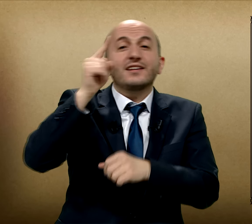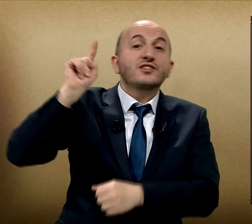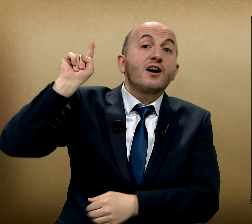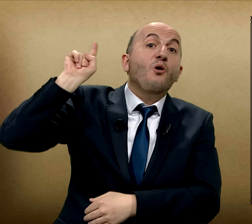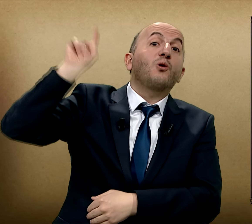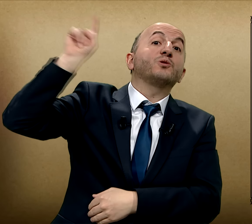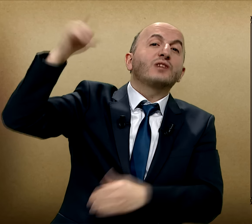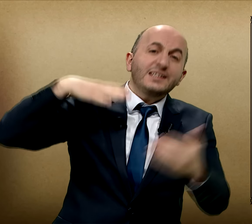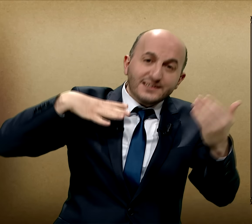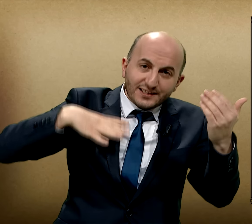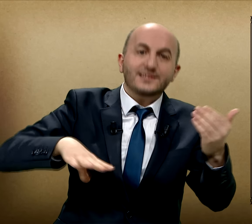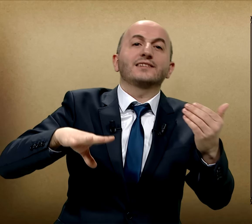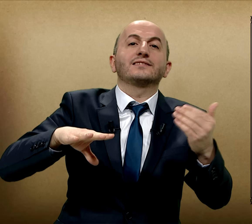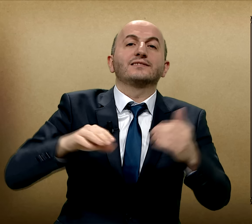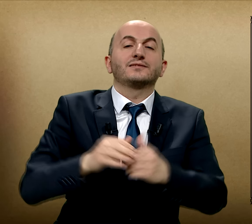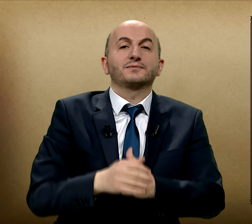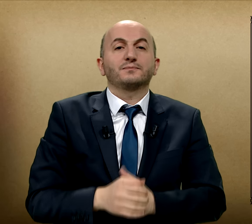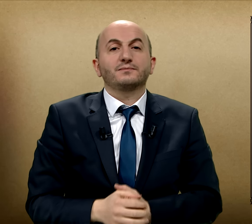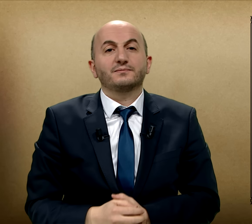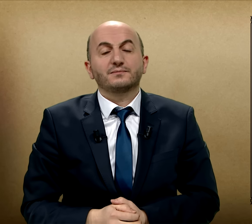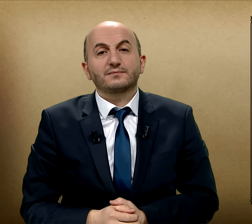sadece ondan istesin.